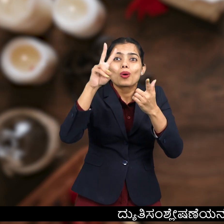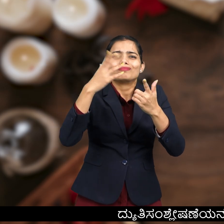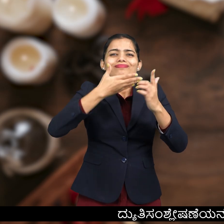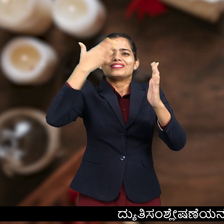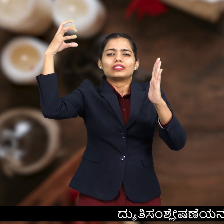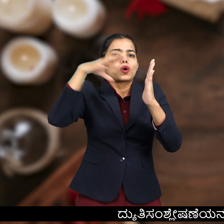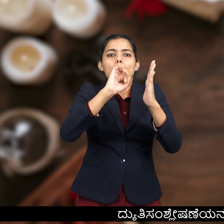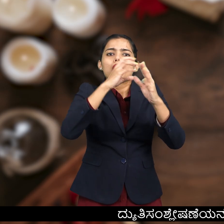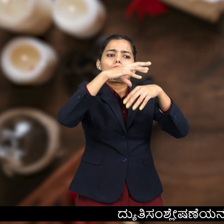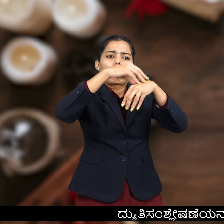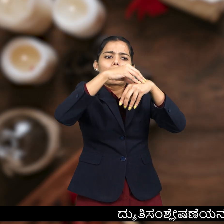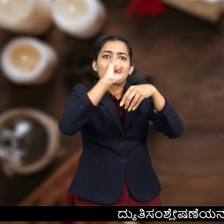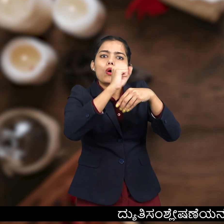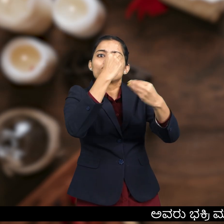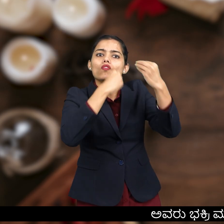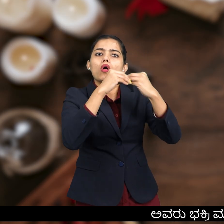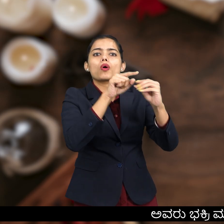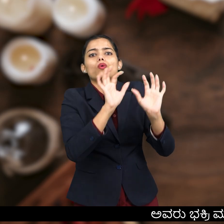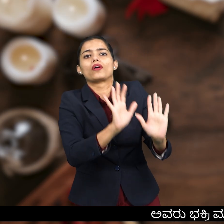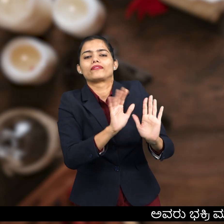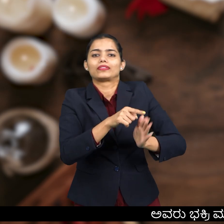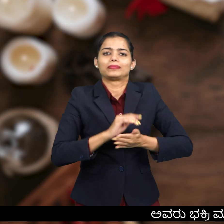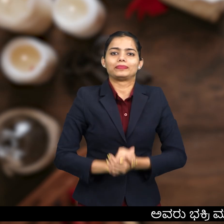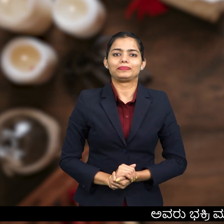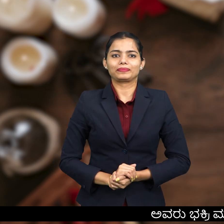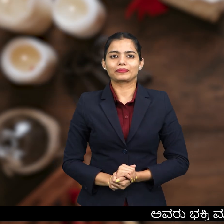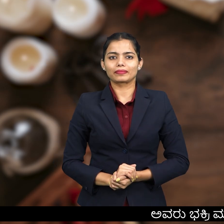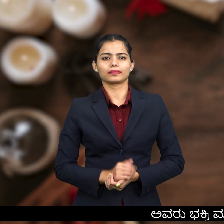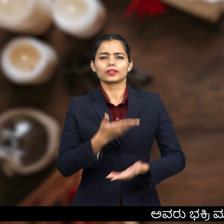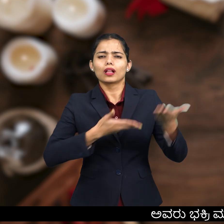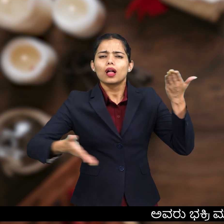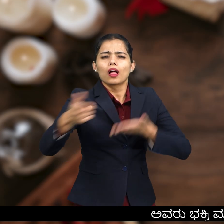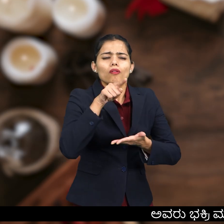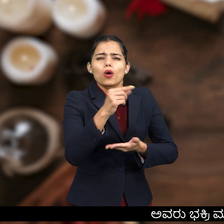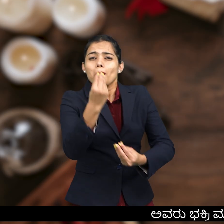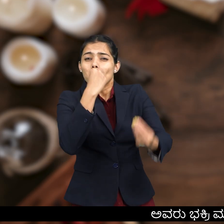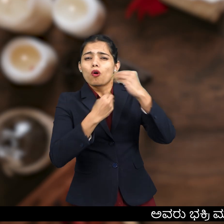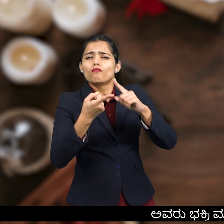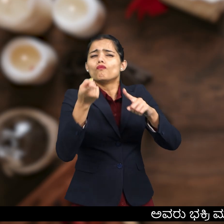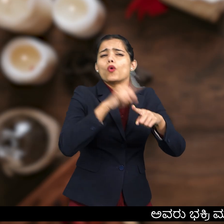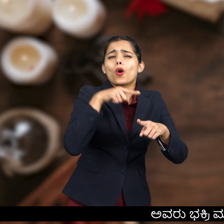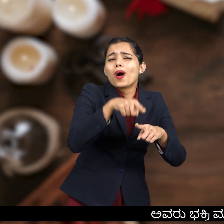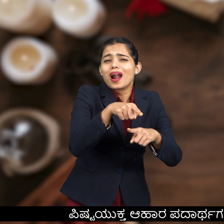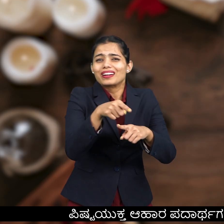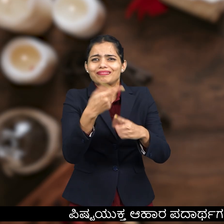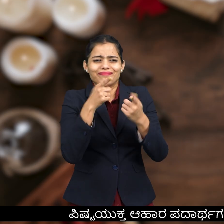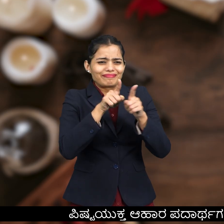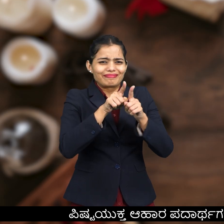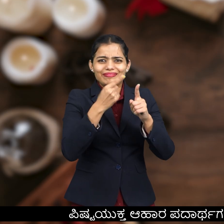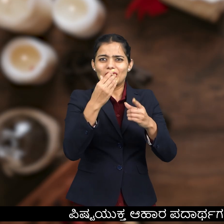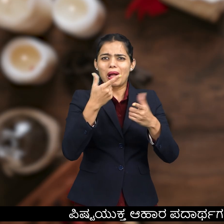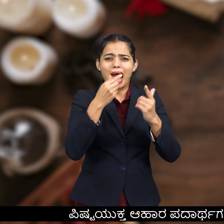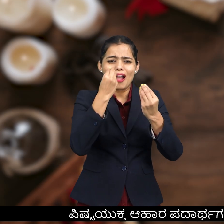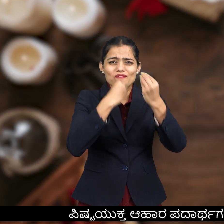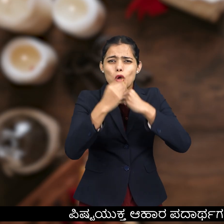ಮಾಡಲು ಸಾಧ್ಯವಿಲ್ಲ. ಅವರು ಬಕ್ರಿ ಮತ್ತು ಬ್ರೆಡ್ನಂತಹ